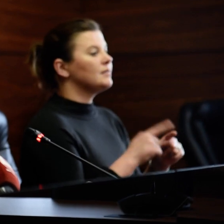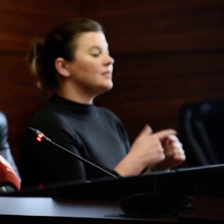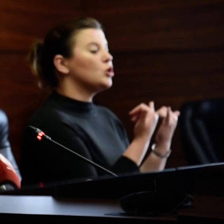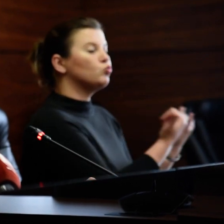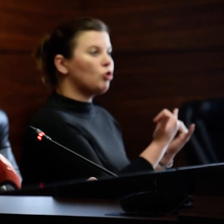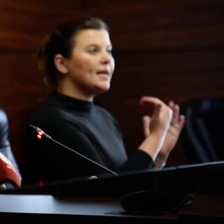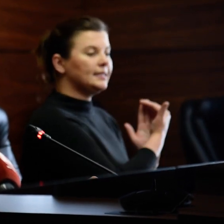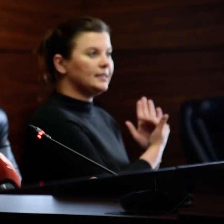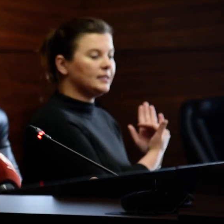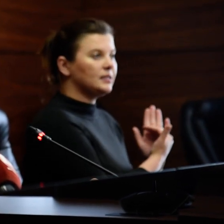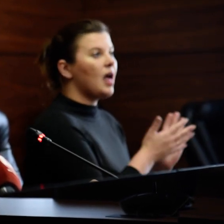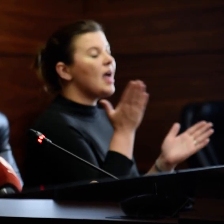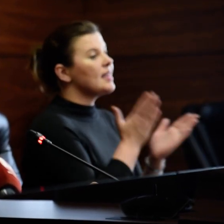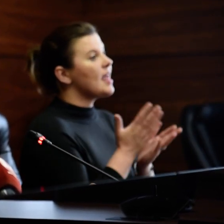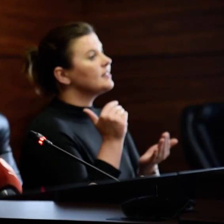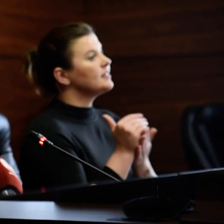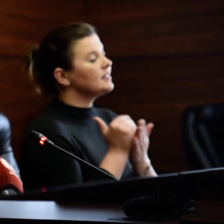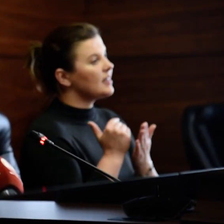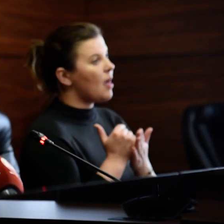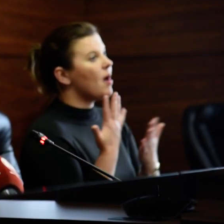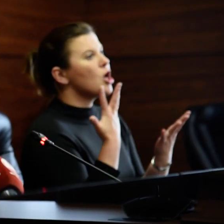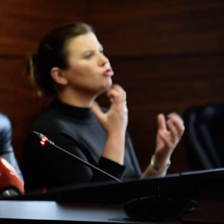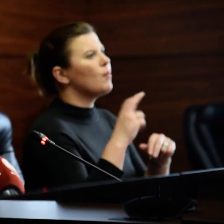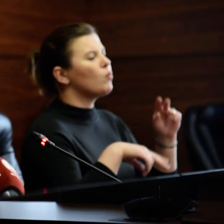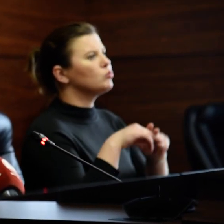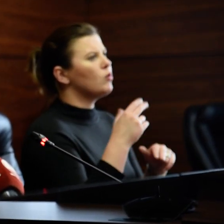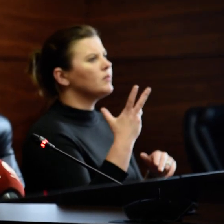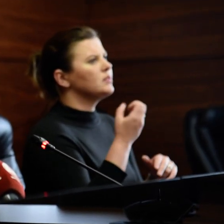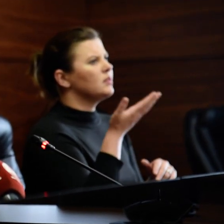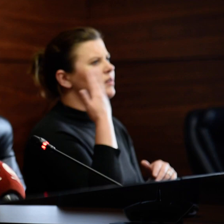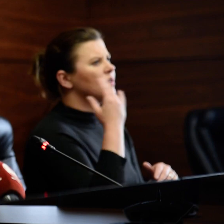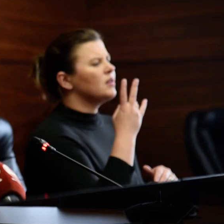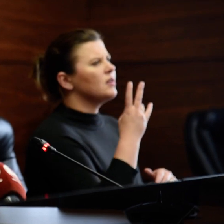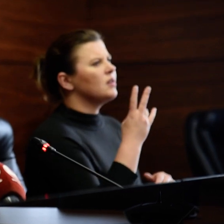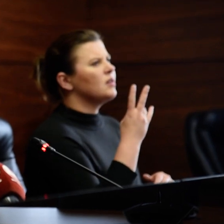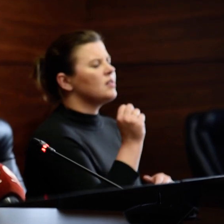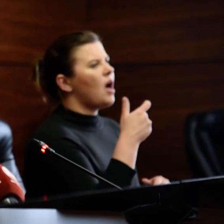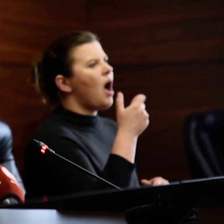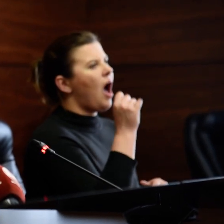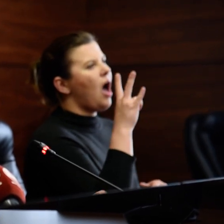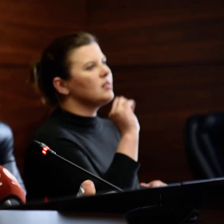сучасні системи. Так? Є система, яка ще побудована за такою на аналоговому